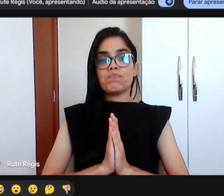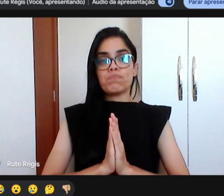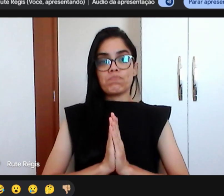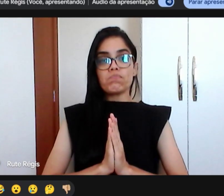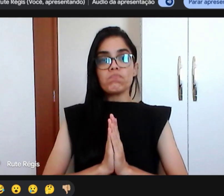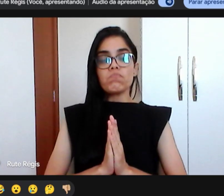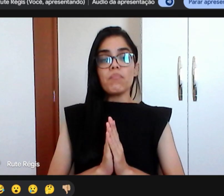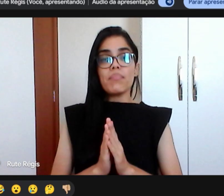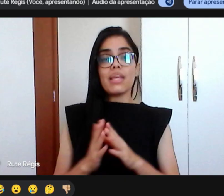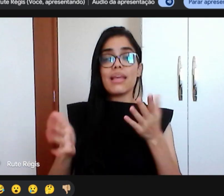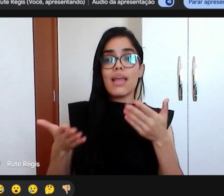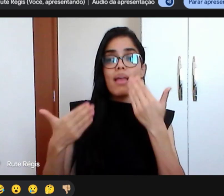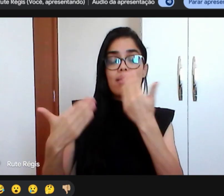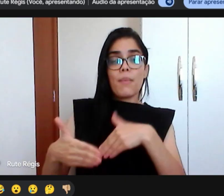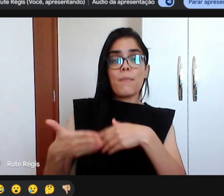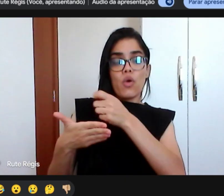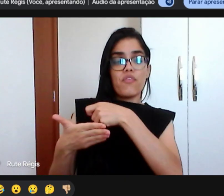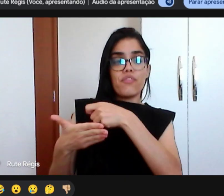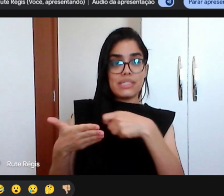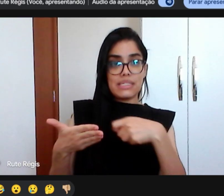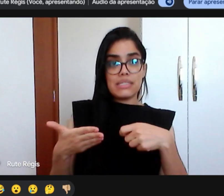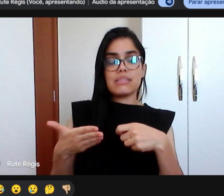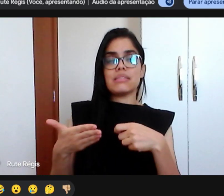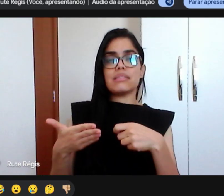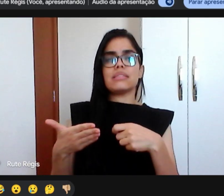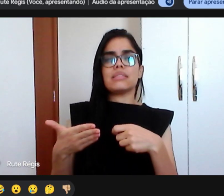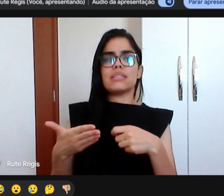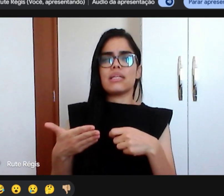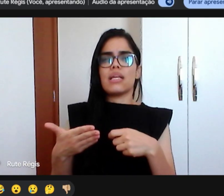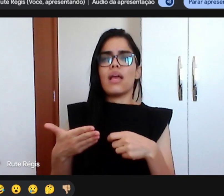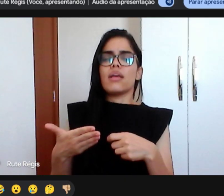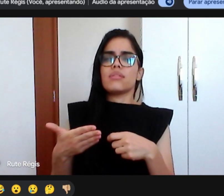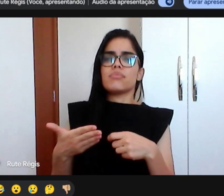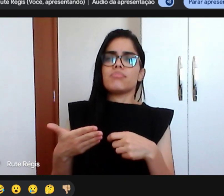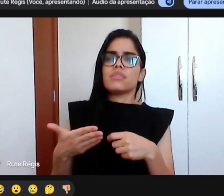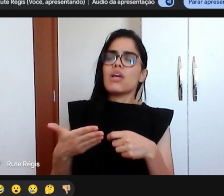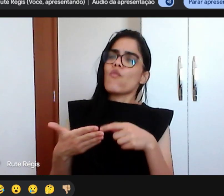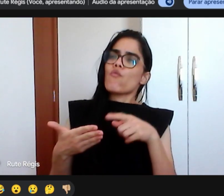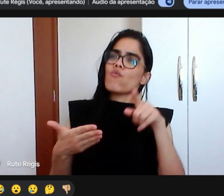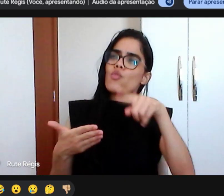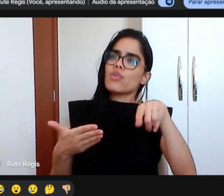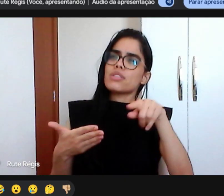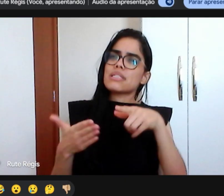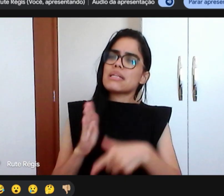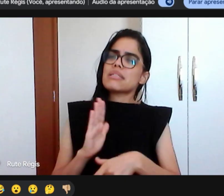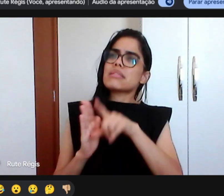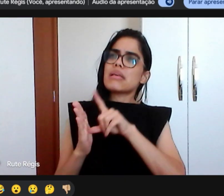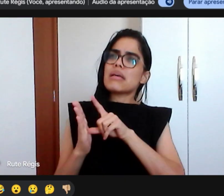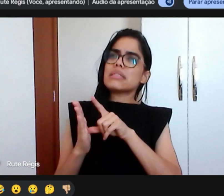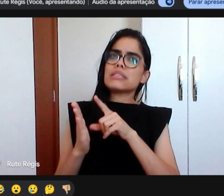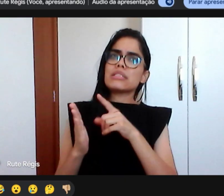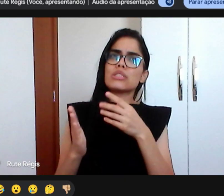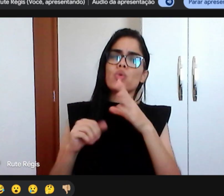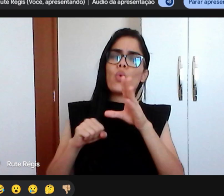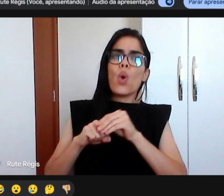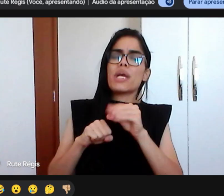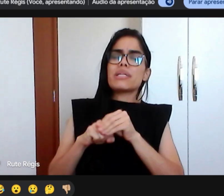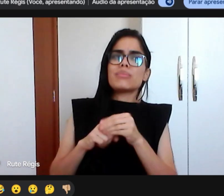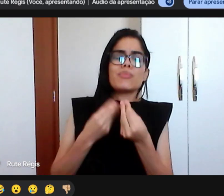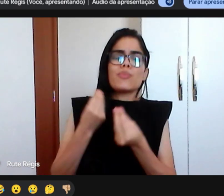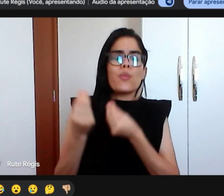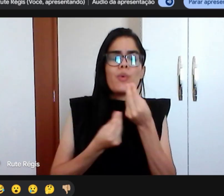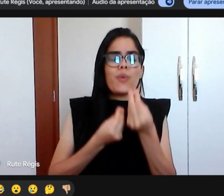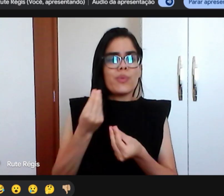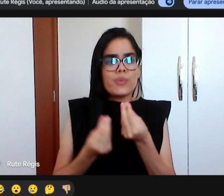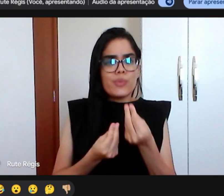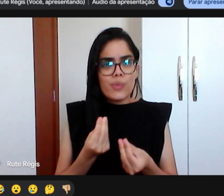já informa. No geral, é prova escrita, certo? E aí vocês precisam